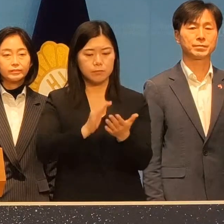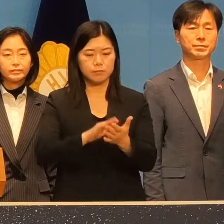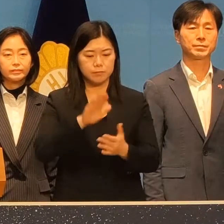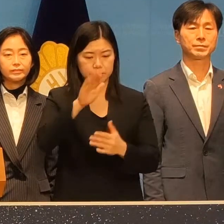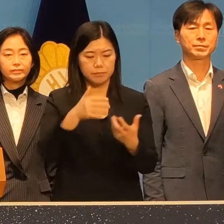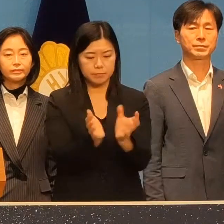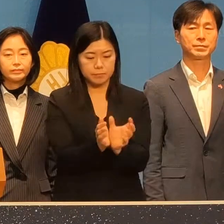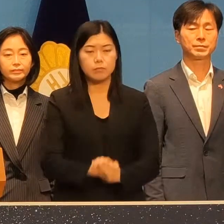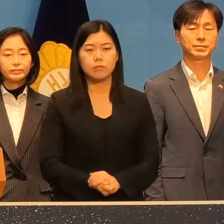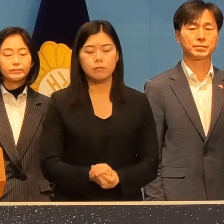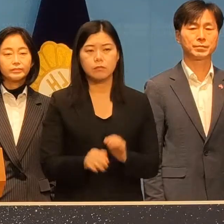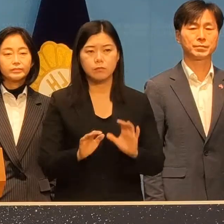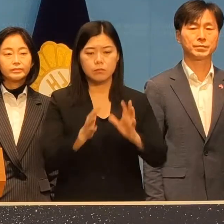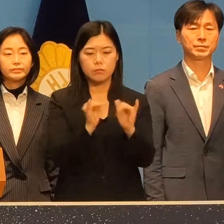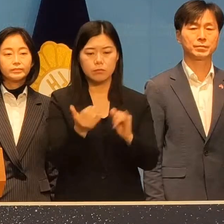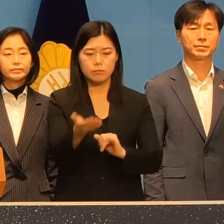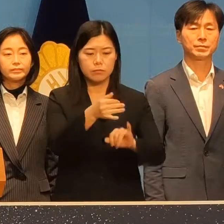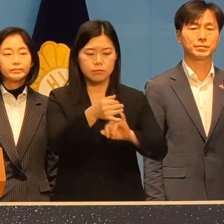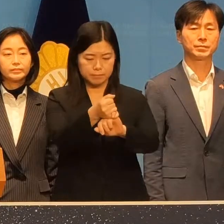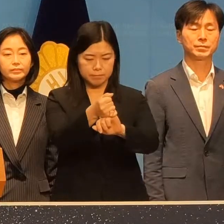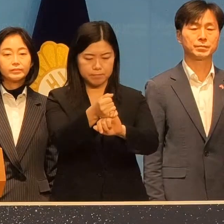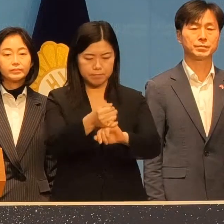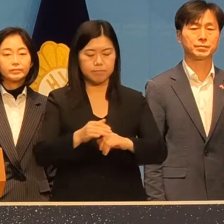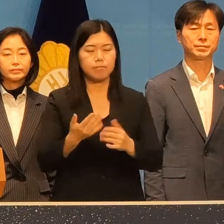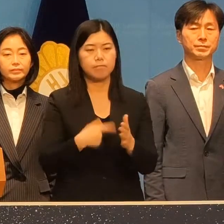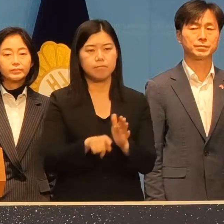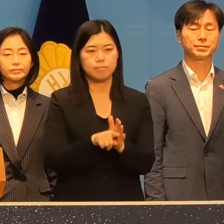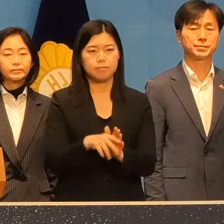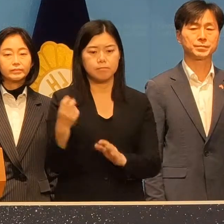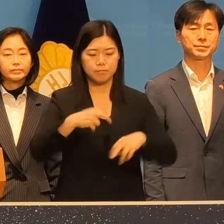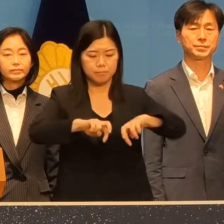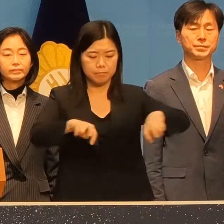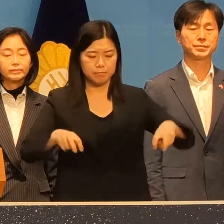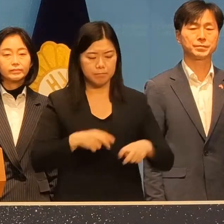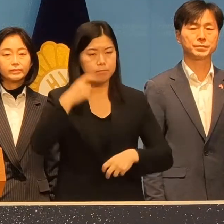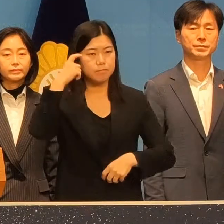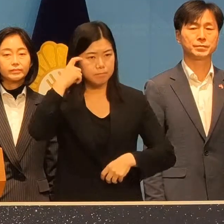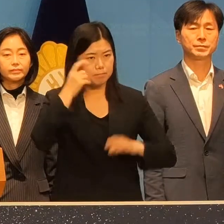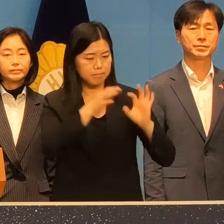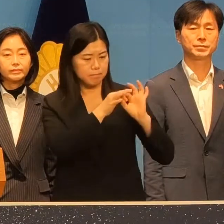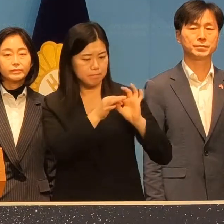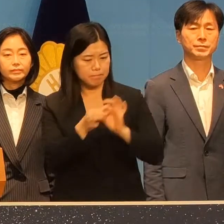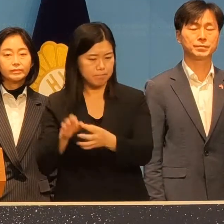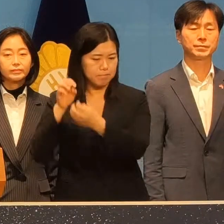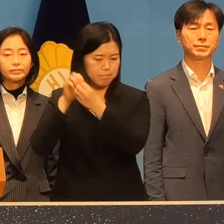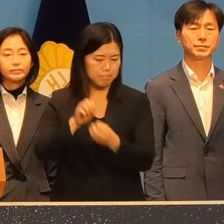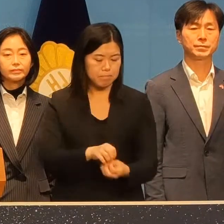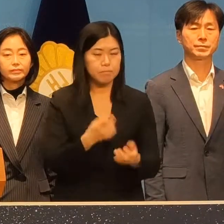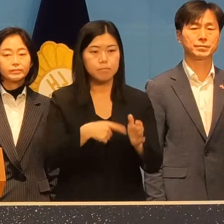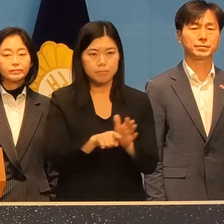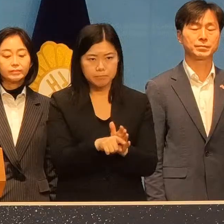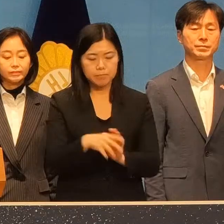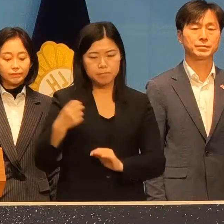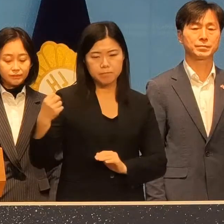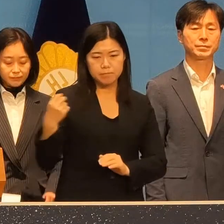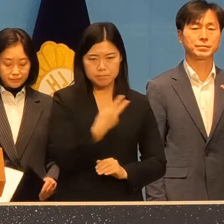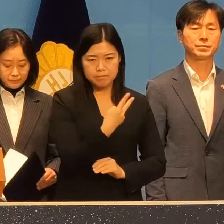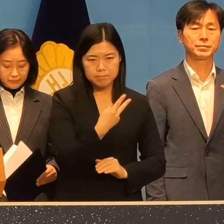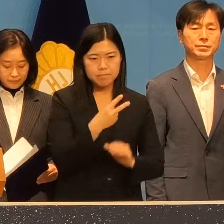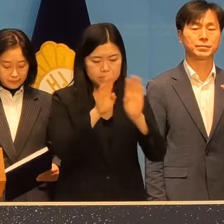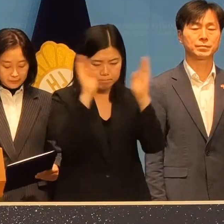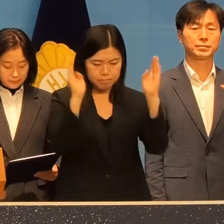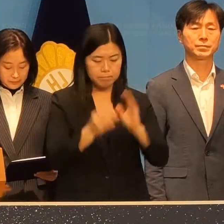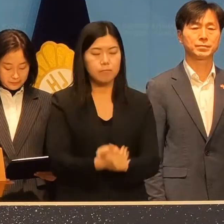개혁진보사당은 국민과의 약속을 지키기 위해 그리고 원탁회의의 정신을 이어가기 위해 다시 스스로 길을